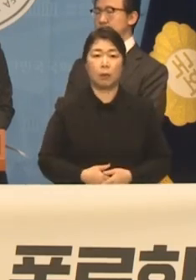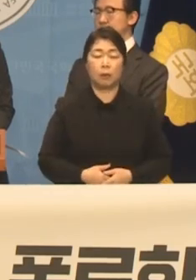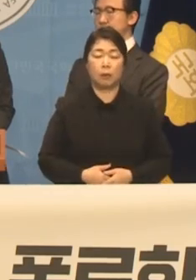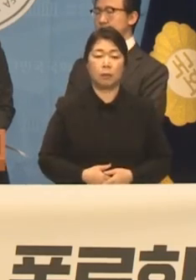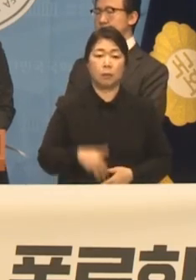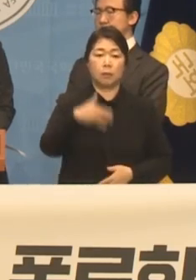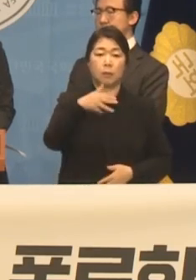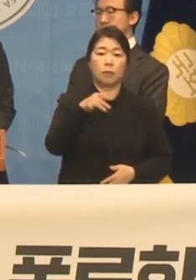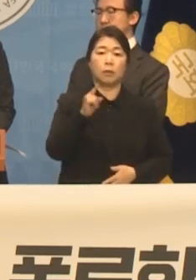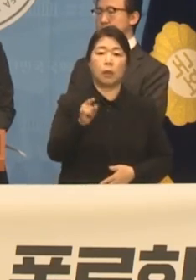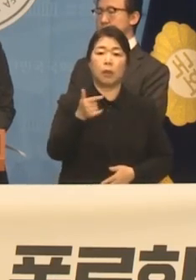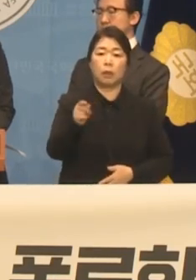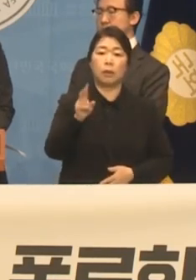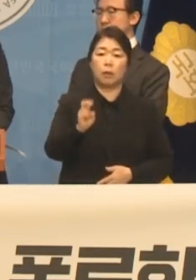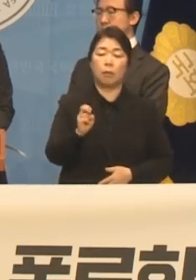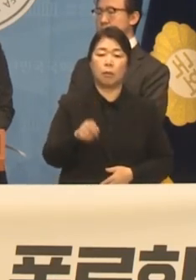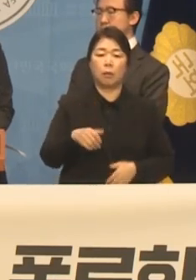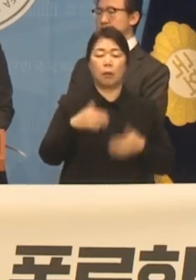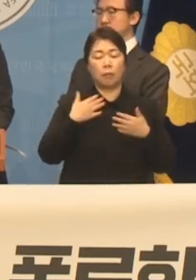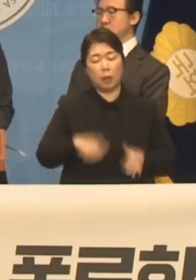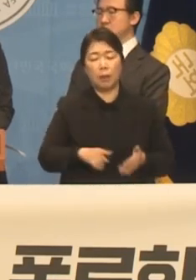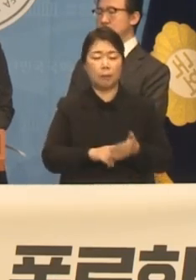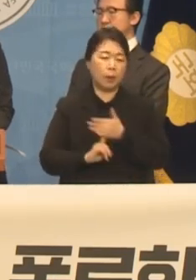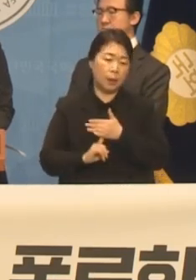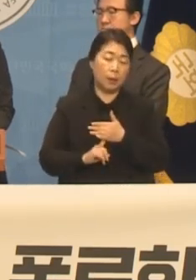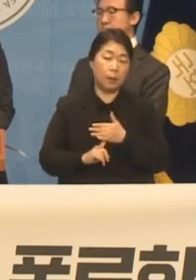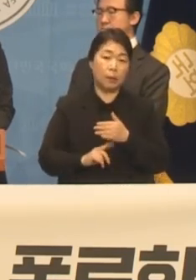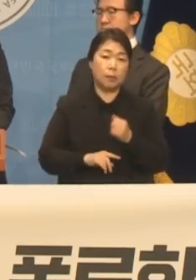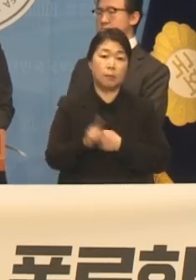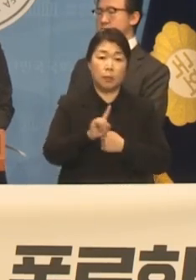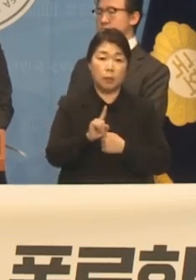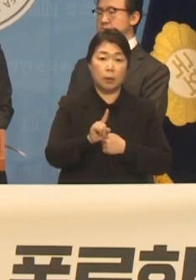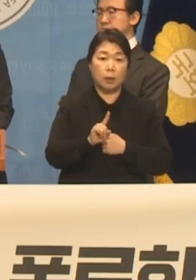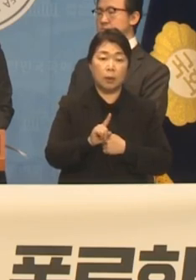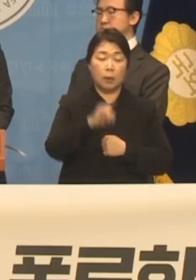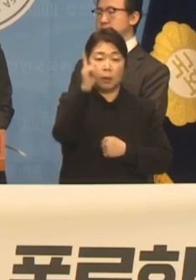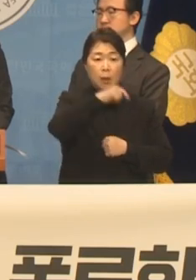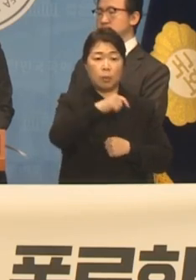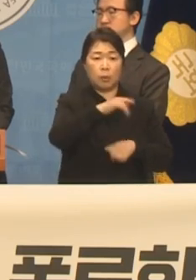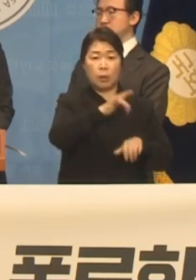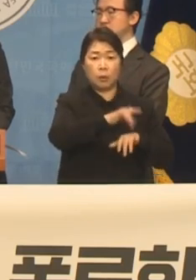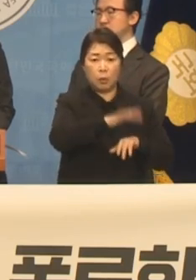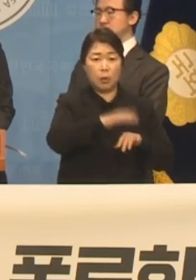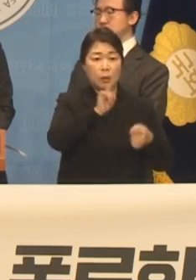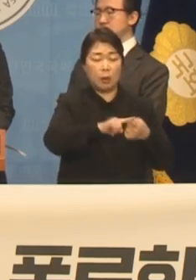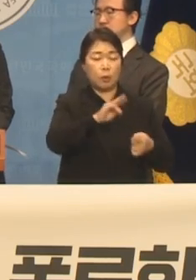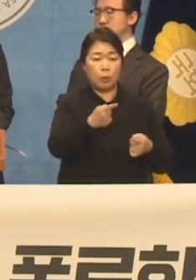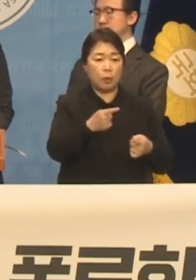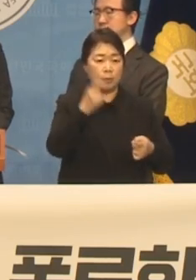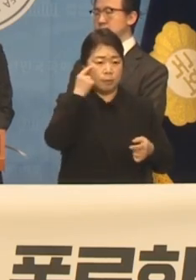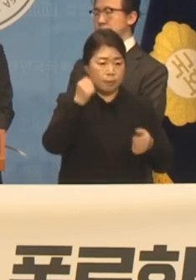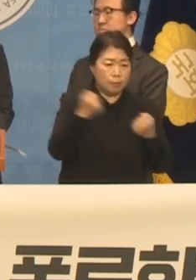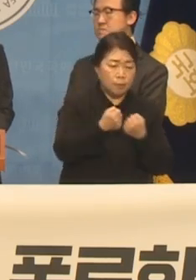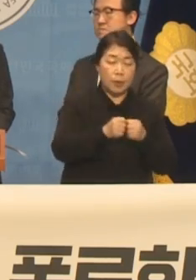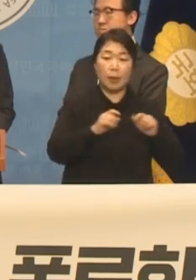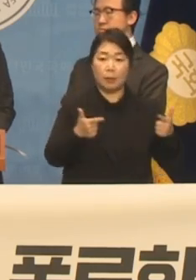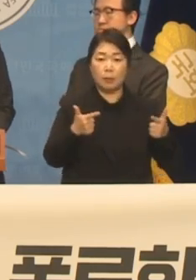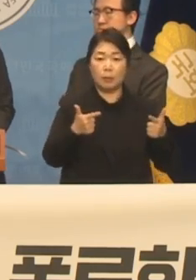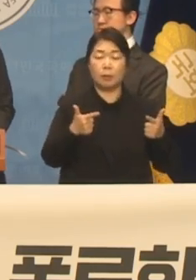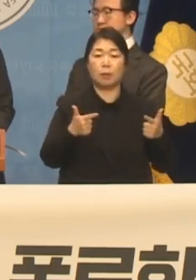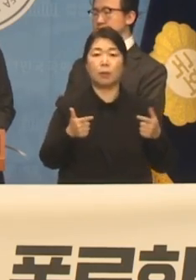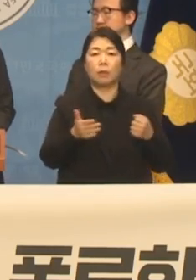행동을 동조하는 것과 다르지 않습니다 정산 정신 바짝차리고 어떻게 해야 할지 생각해 주십시오